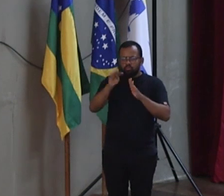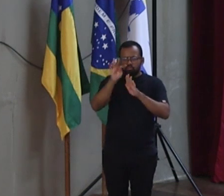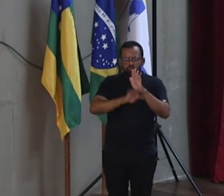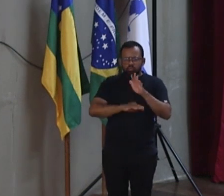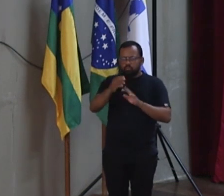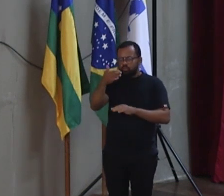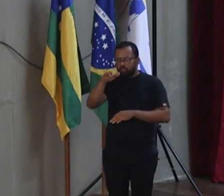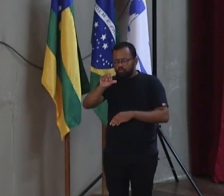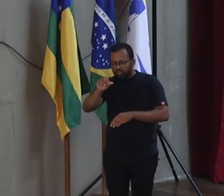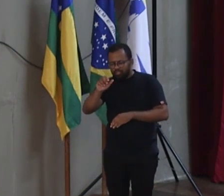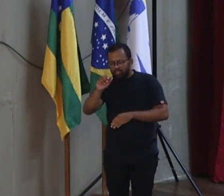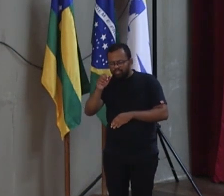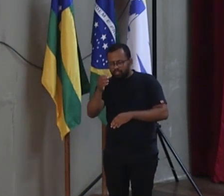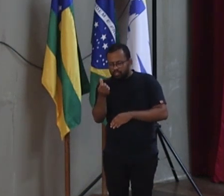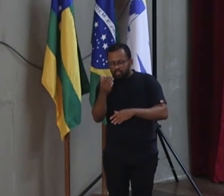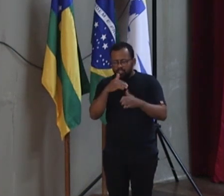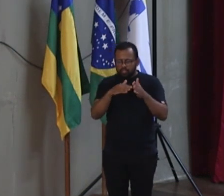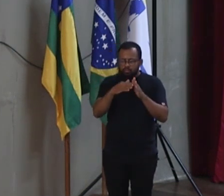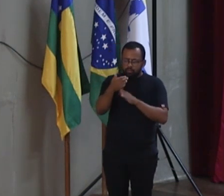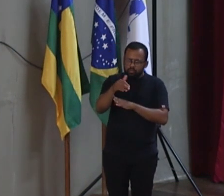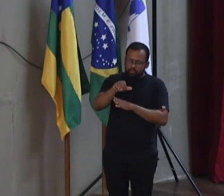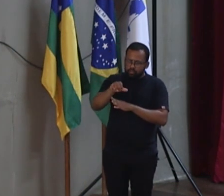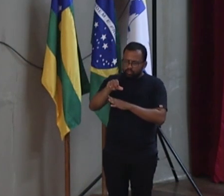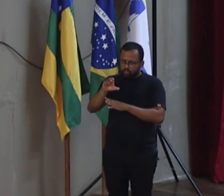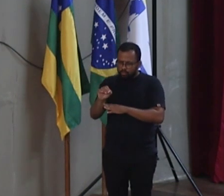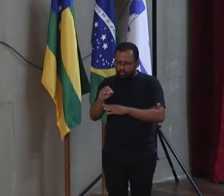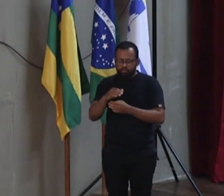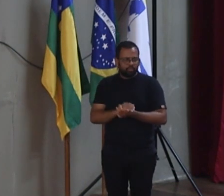entre 1986 e 1990.